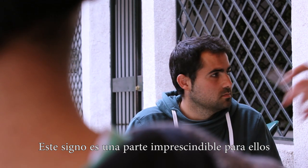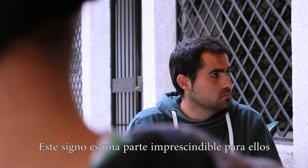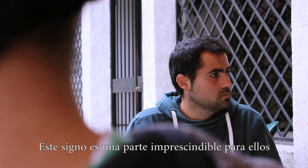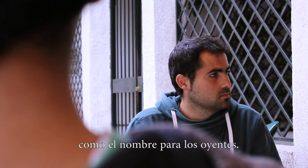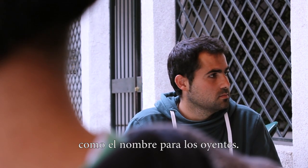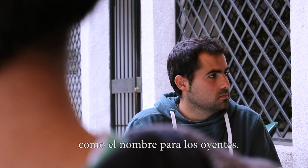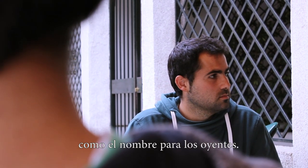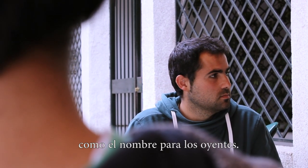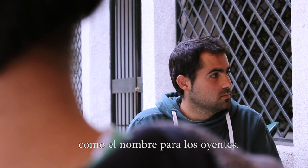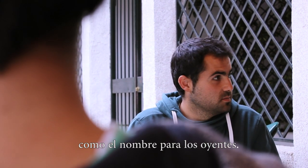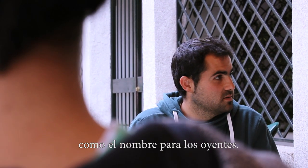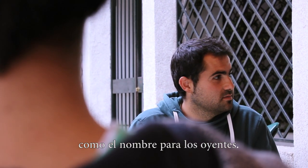ellos, como el nombre para los oyentes.